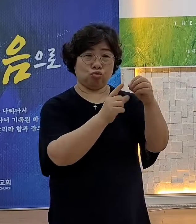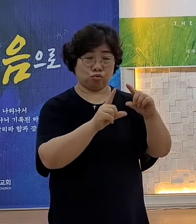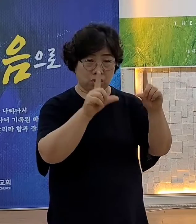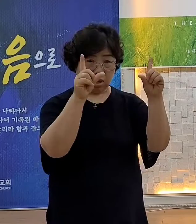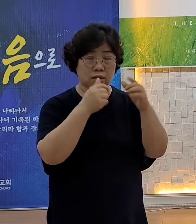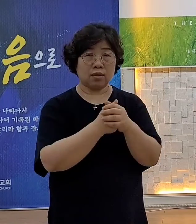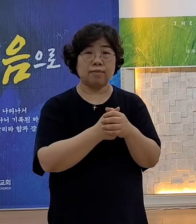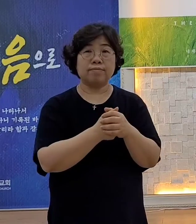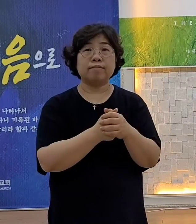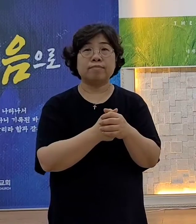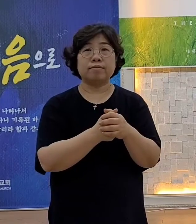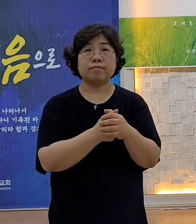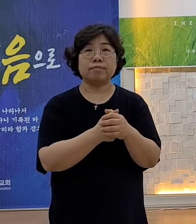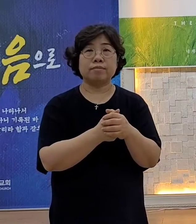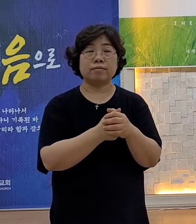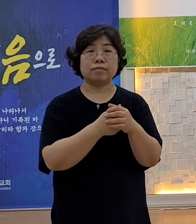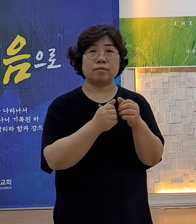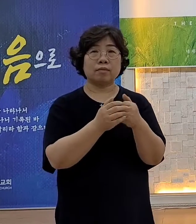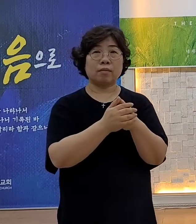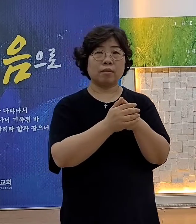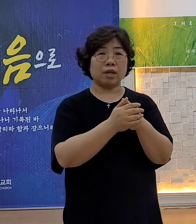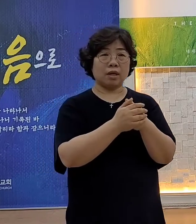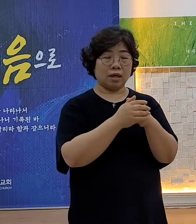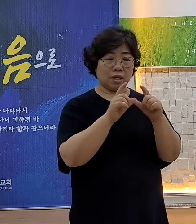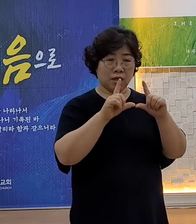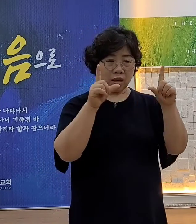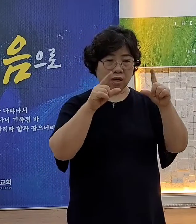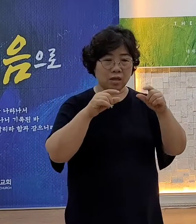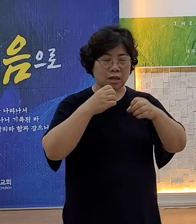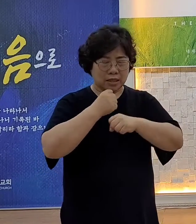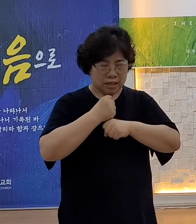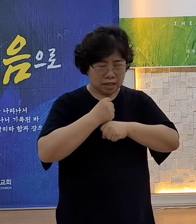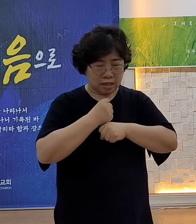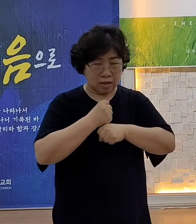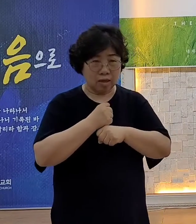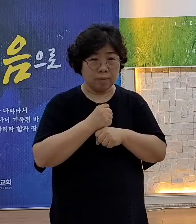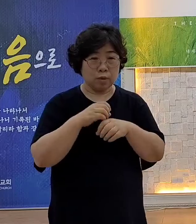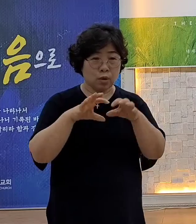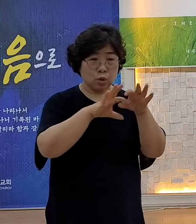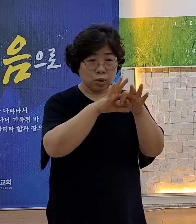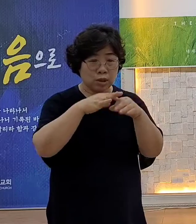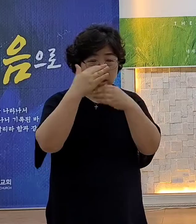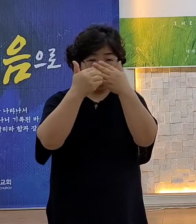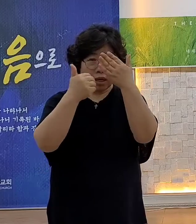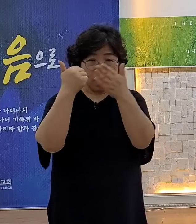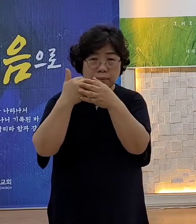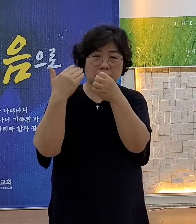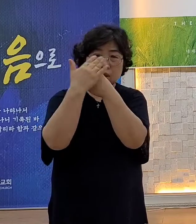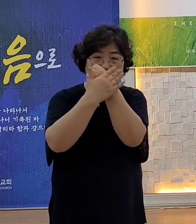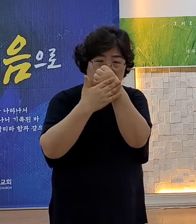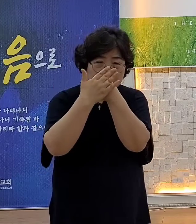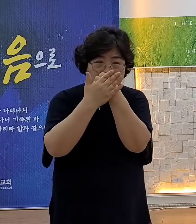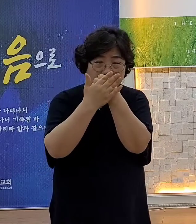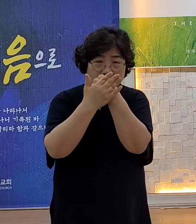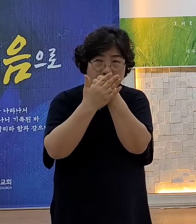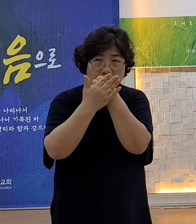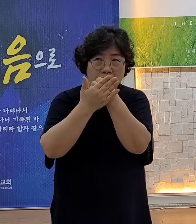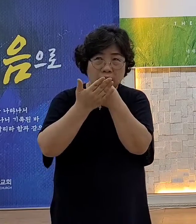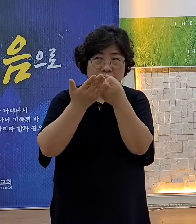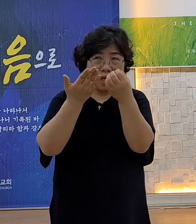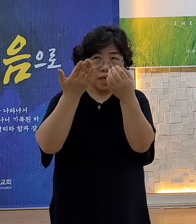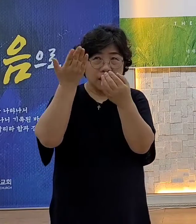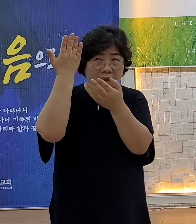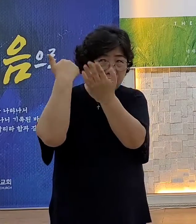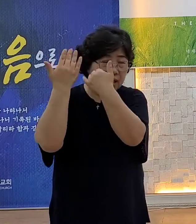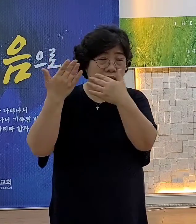기억하게 하셔서 절기를 지켜 만들면서 이 하나님의 은혜와 그 과거의 모든 일들을 기억하도록